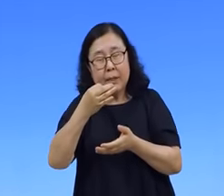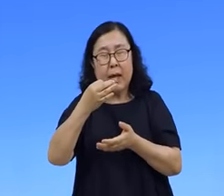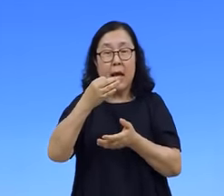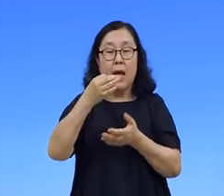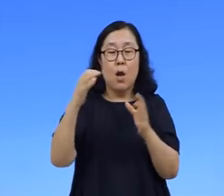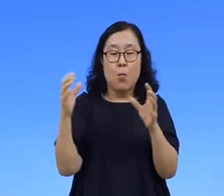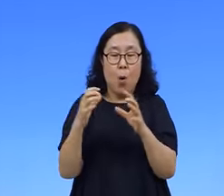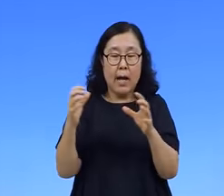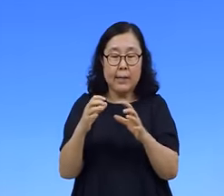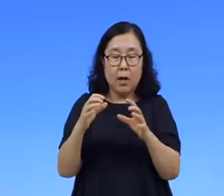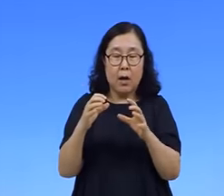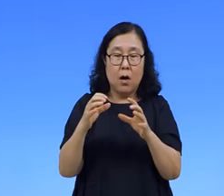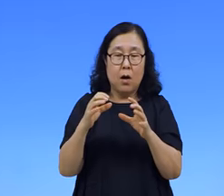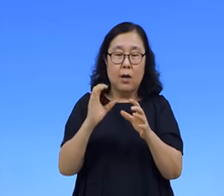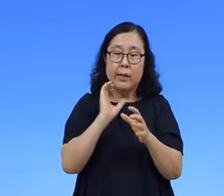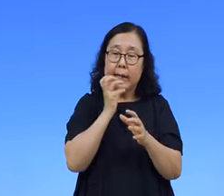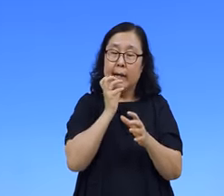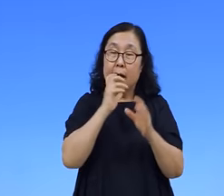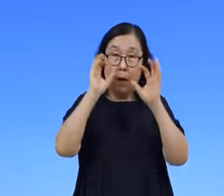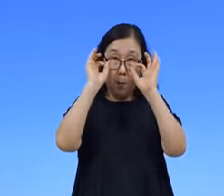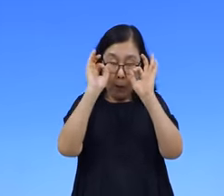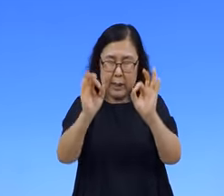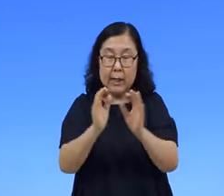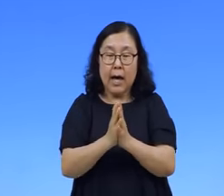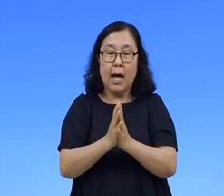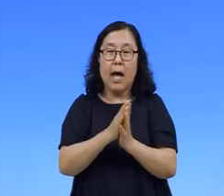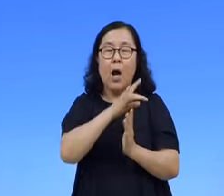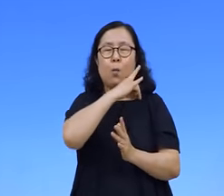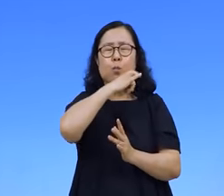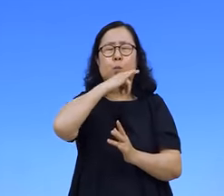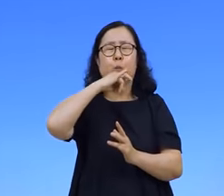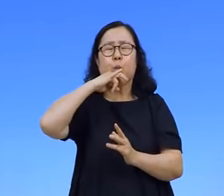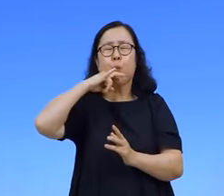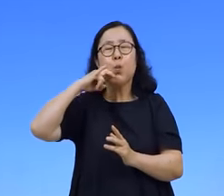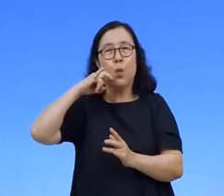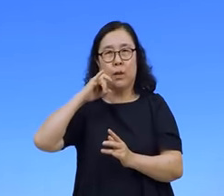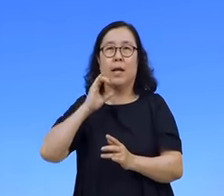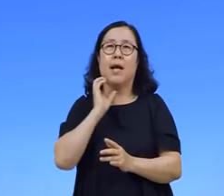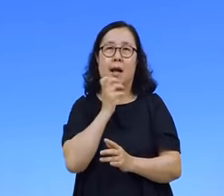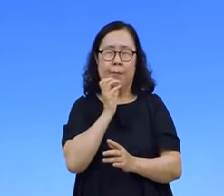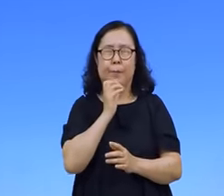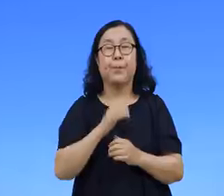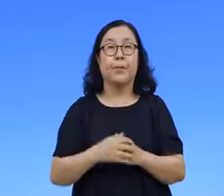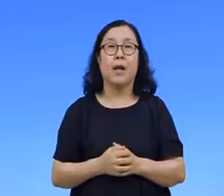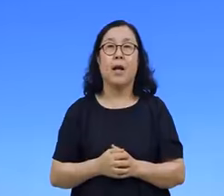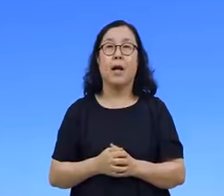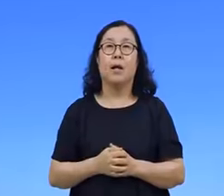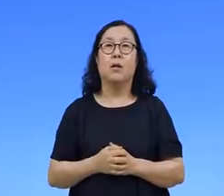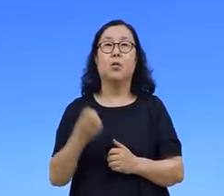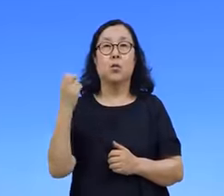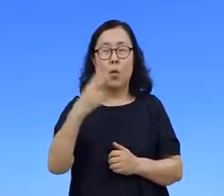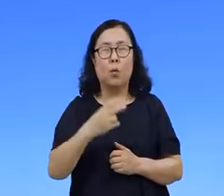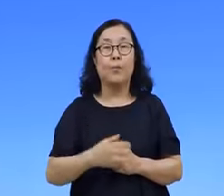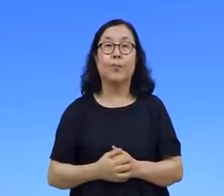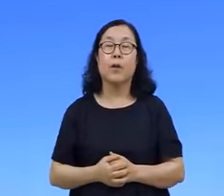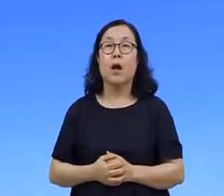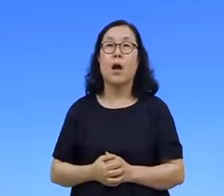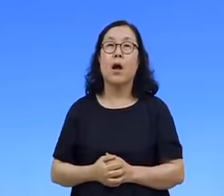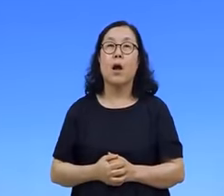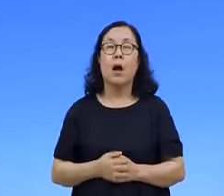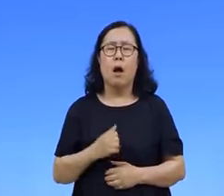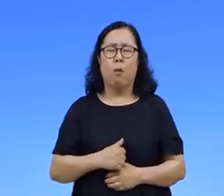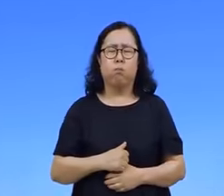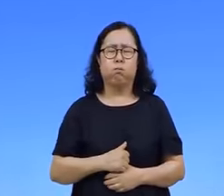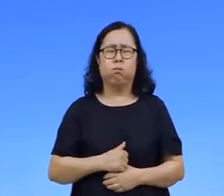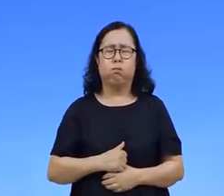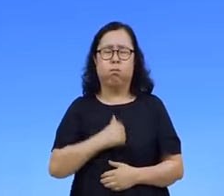침전물을 색깔을 분석을 해보니까 이게 분홍색이더라는 겁니다. 또 그런가 하면은